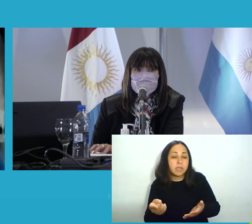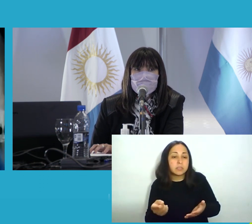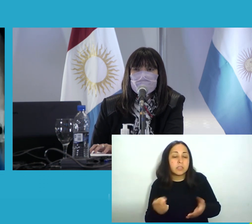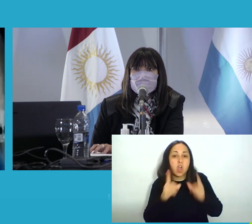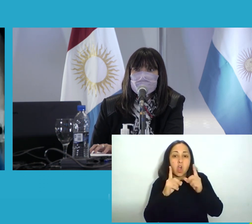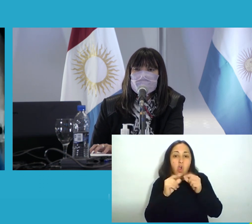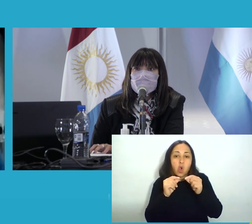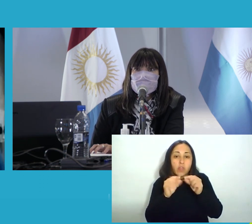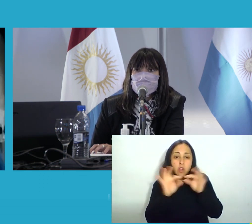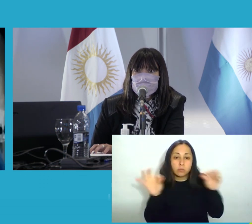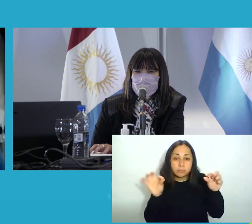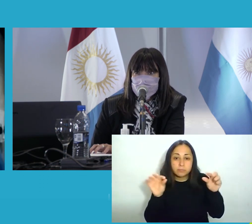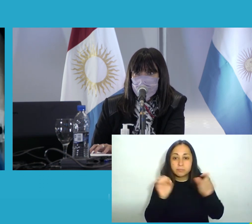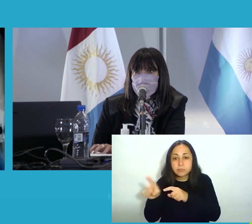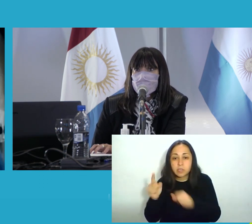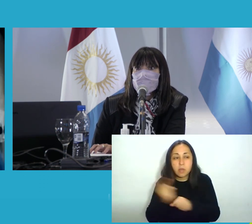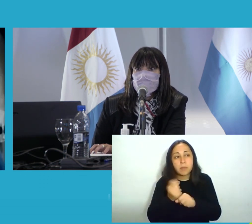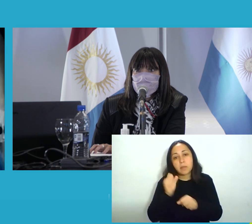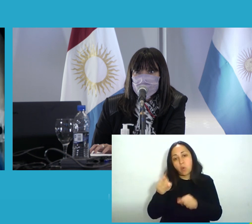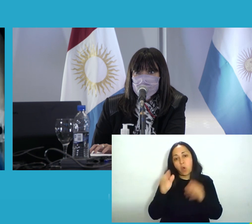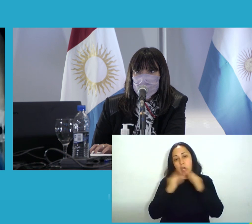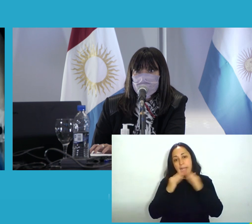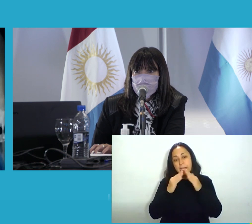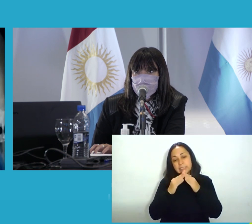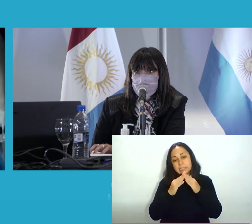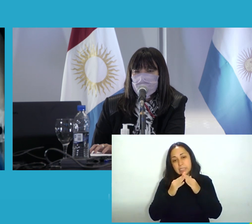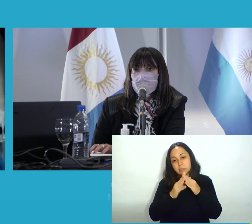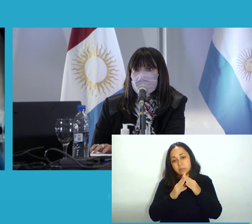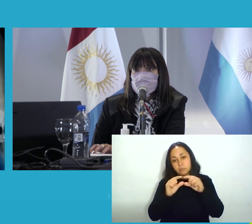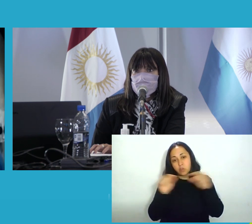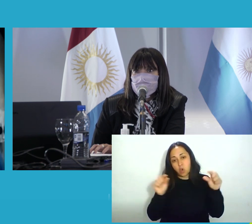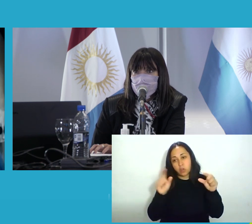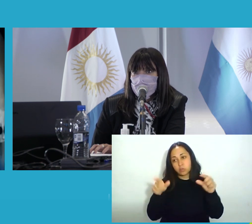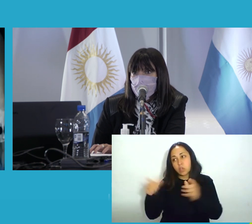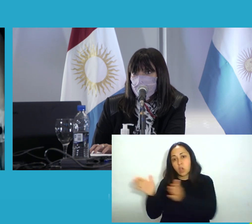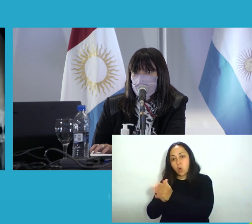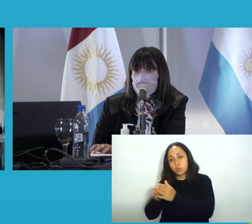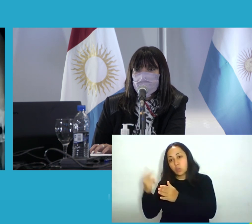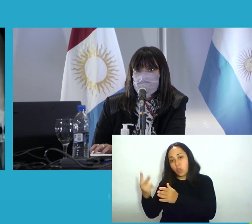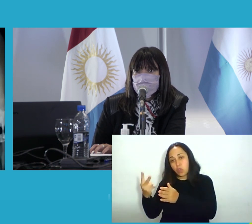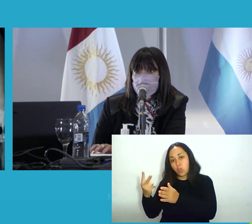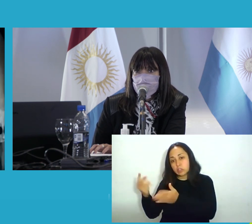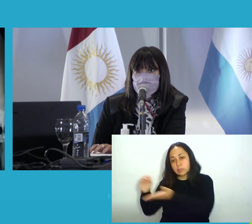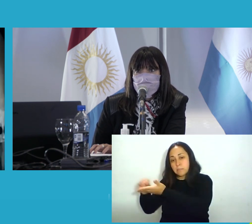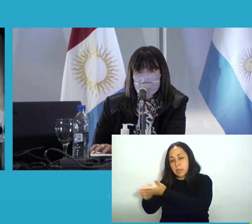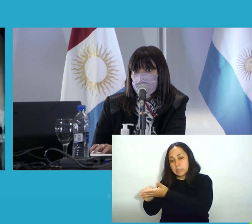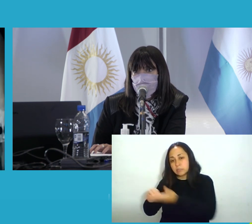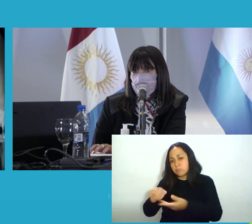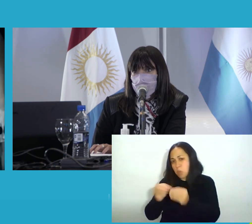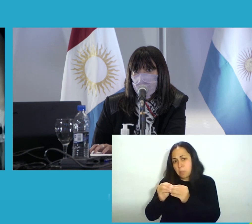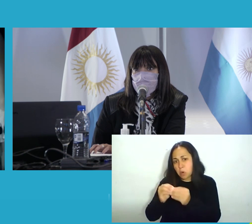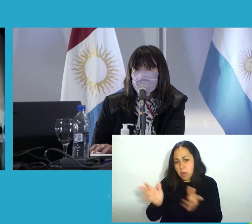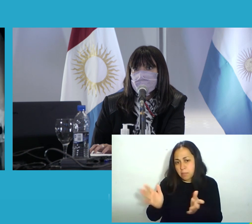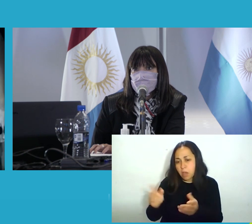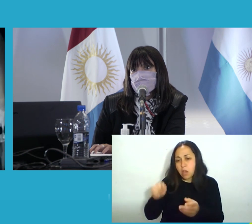intransferible, a ver, por ejemplo, si usted estuviera en su casa con el código suyo, que es intransferible, y junto con usted hay 2 oradores más porque carecen de dispositivos, no hay